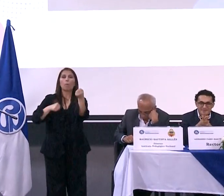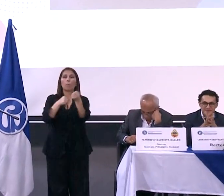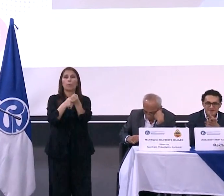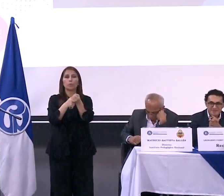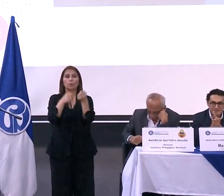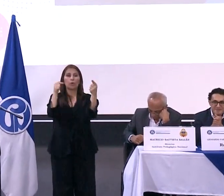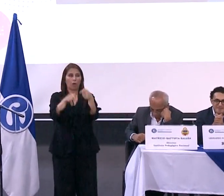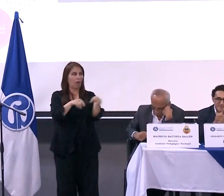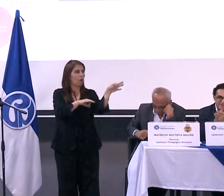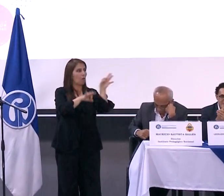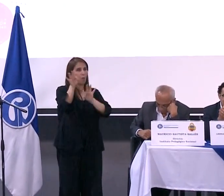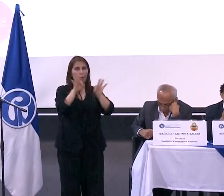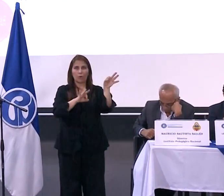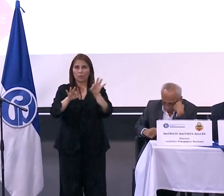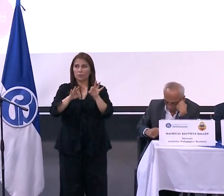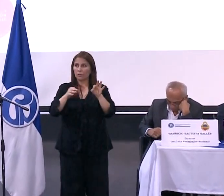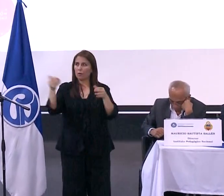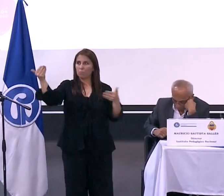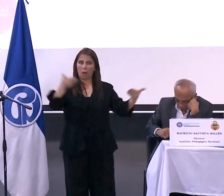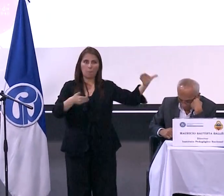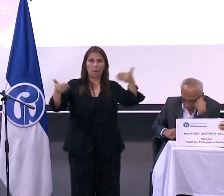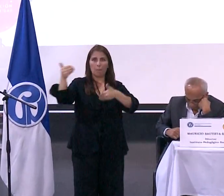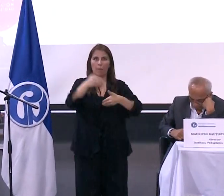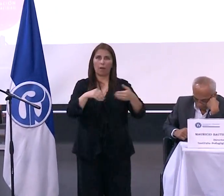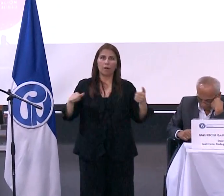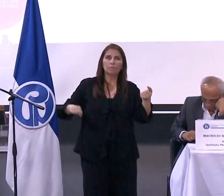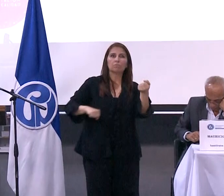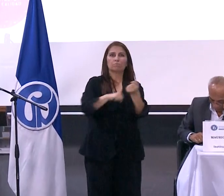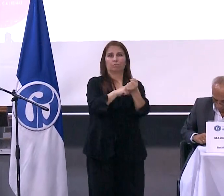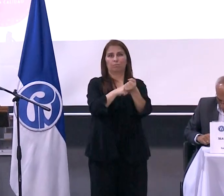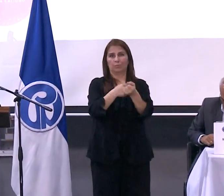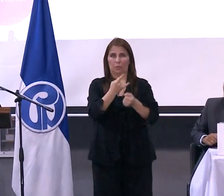esta organización nos dieron muchos equipos de la universidad